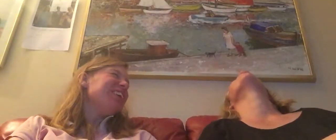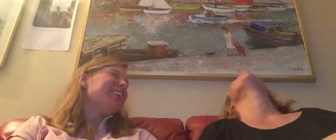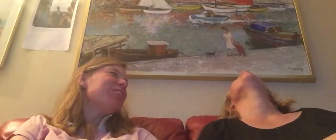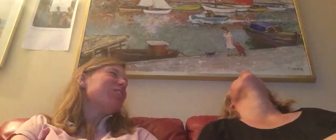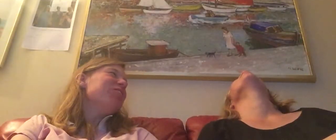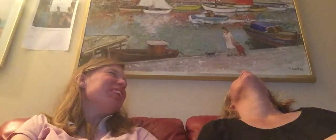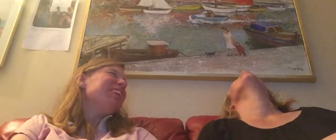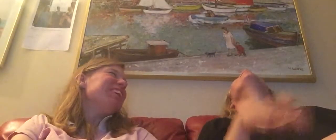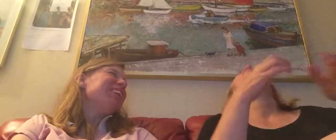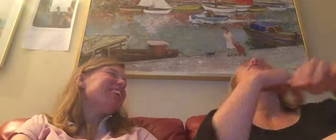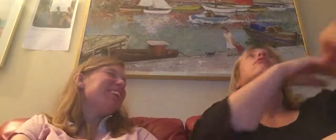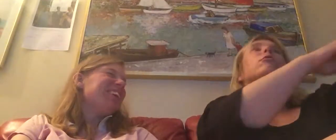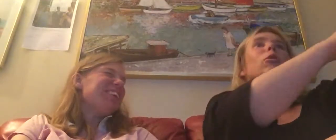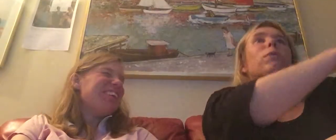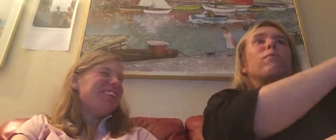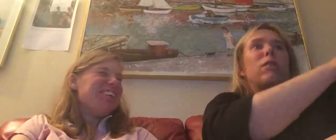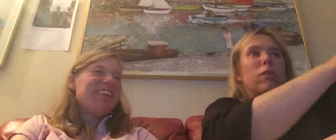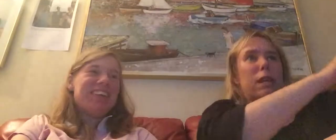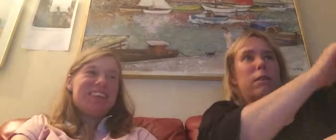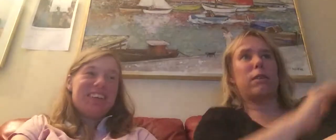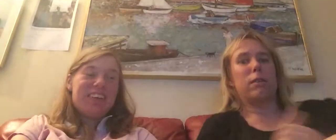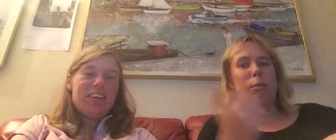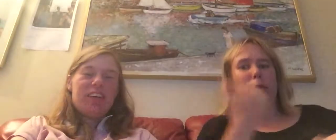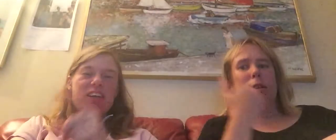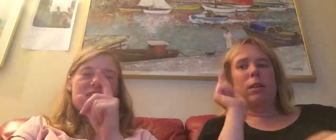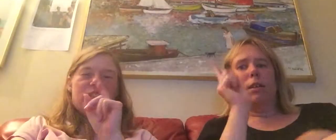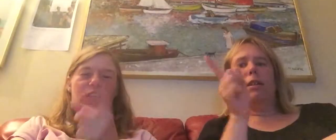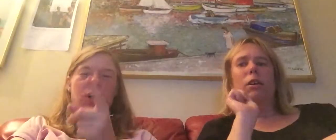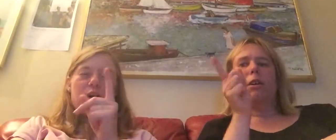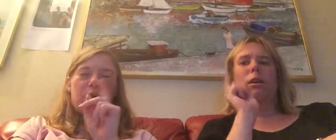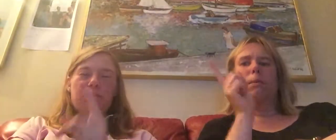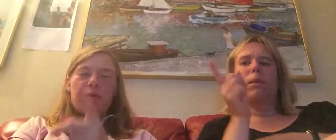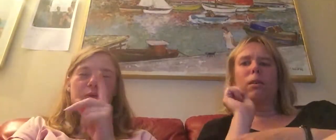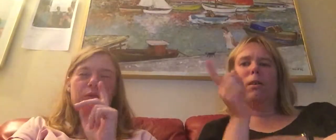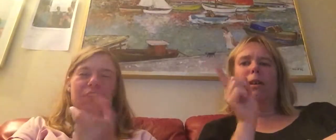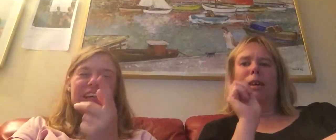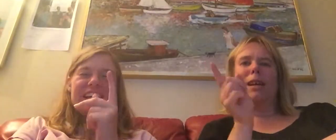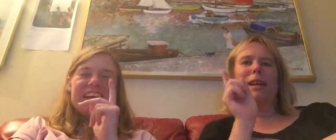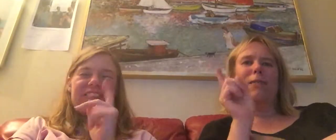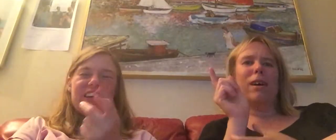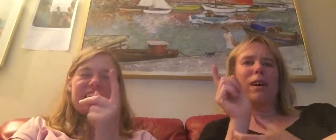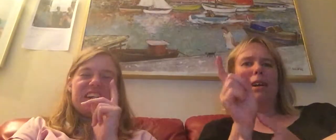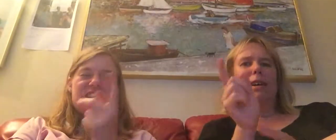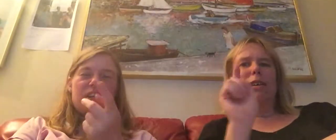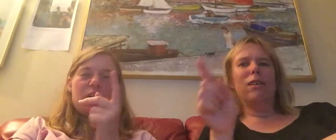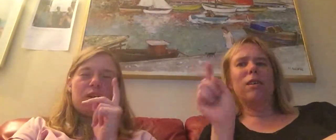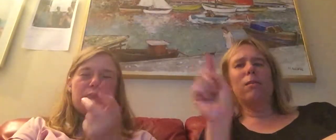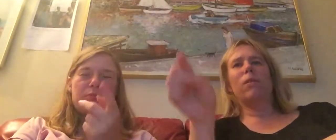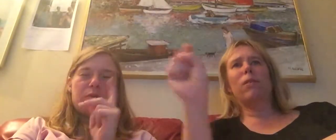snart oktober. Det är snart oktober, vi tar rass då. Jag må leva,